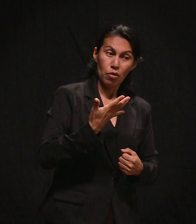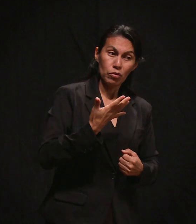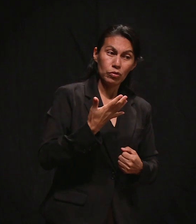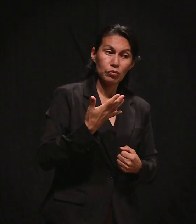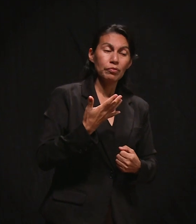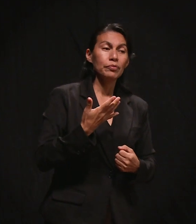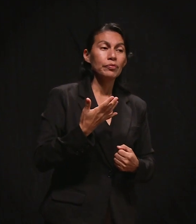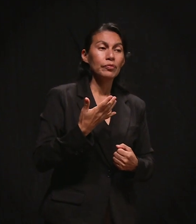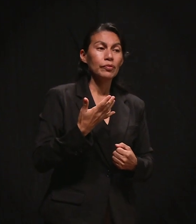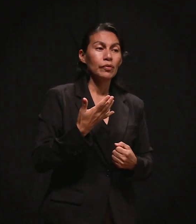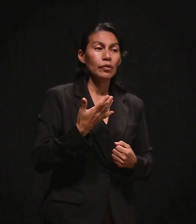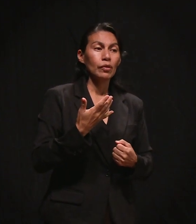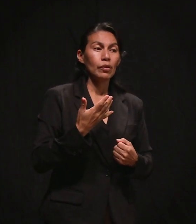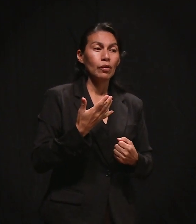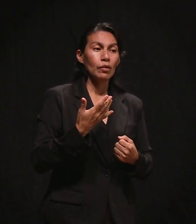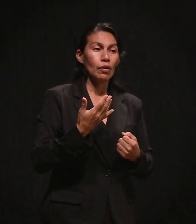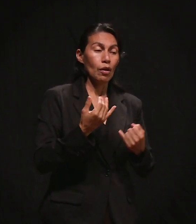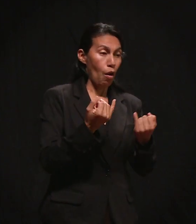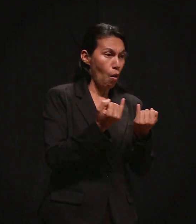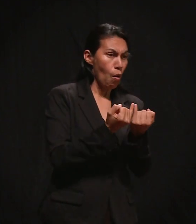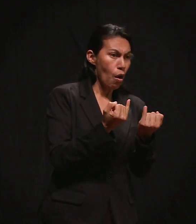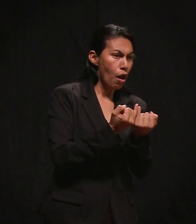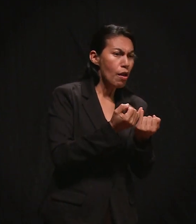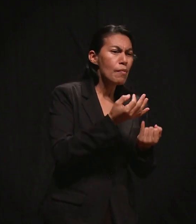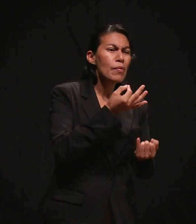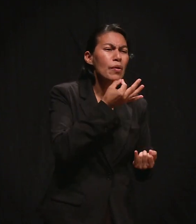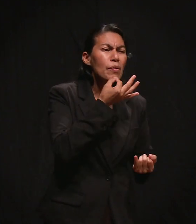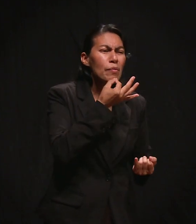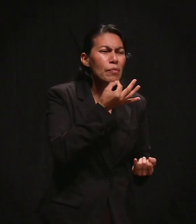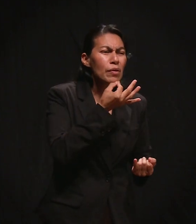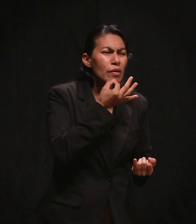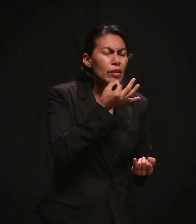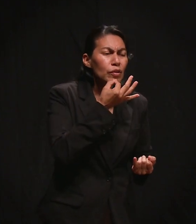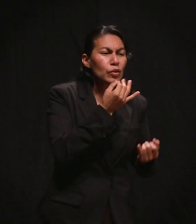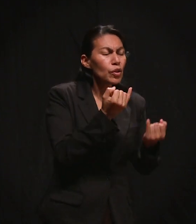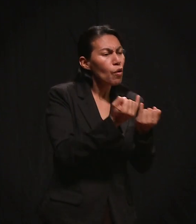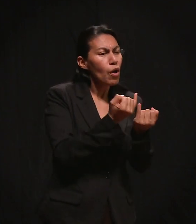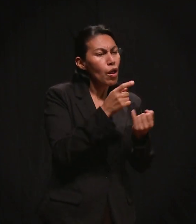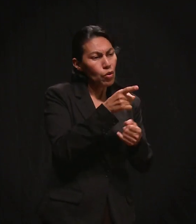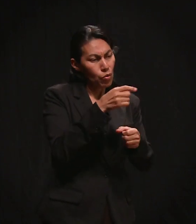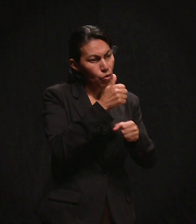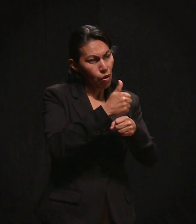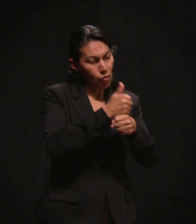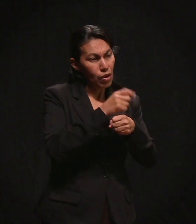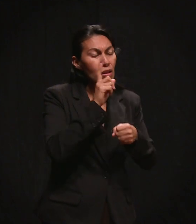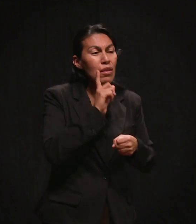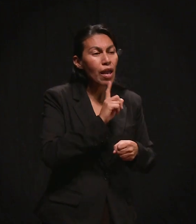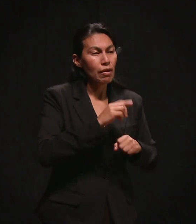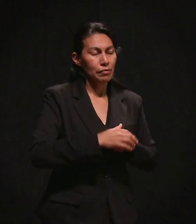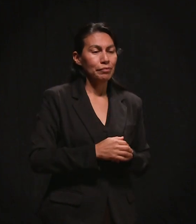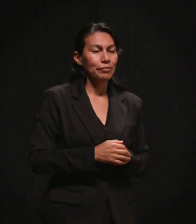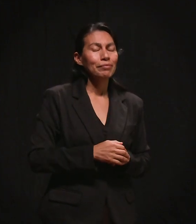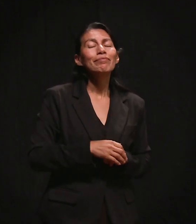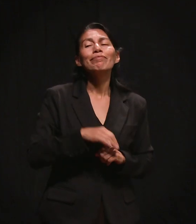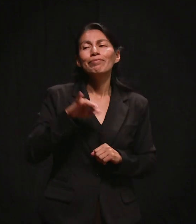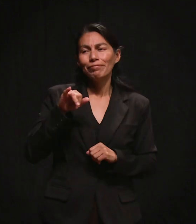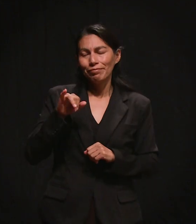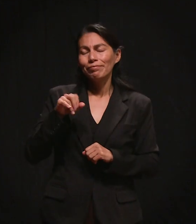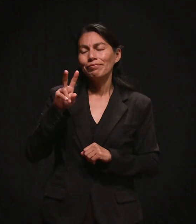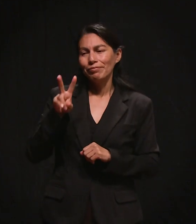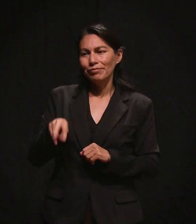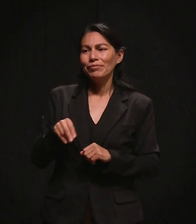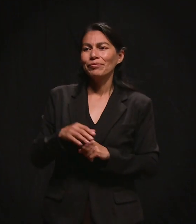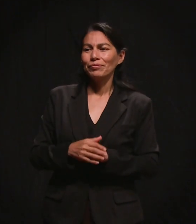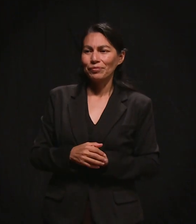también interviene en momentos como los que pasó con tu abuelita, ¿no? Con, así es, sí. Que